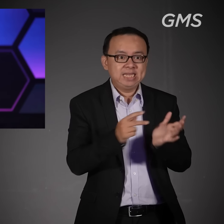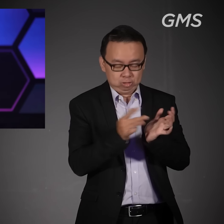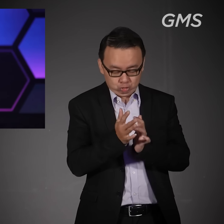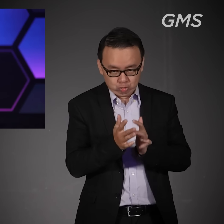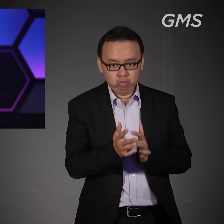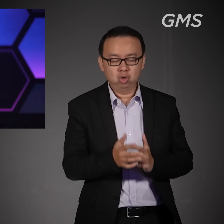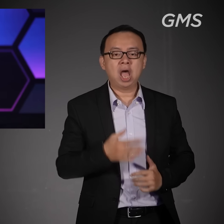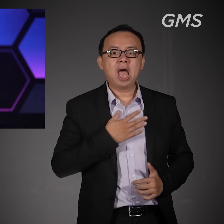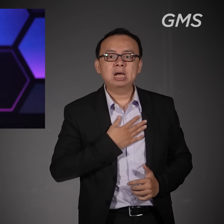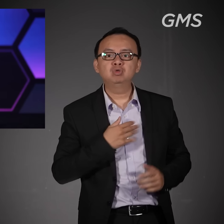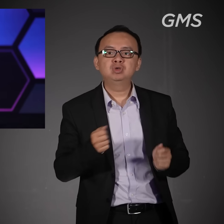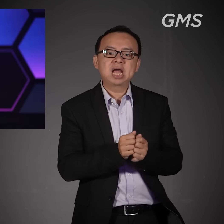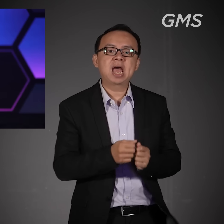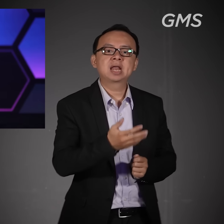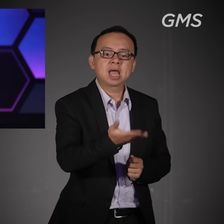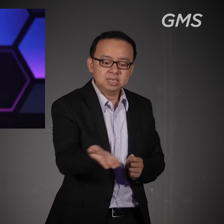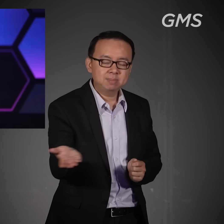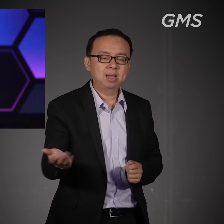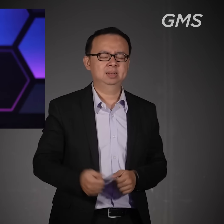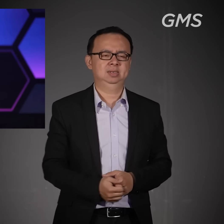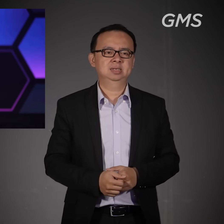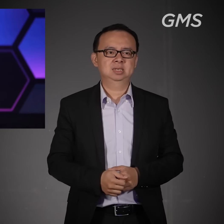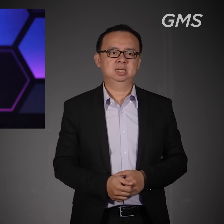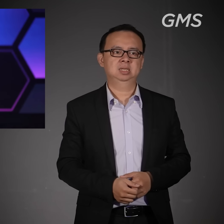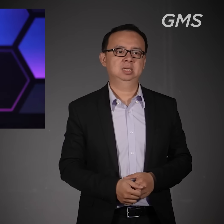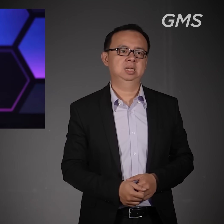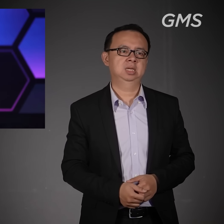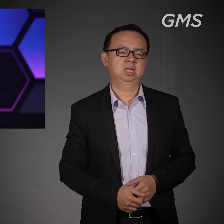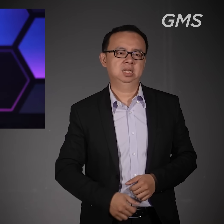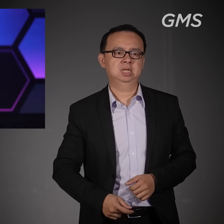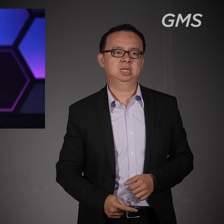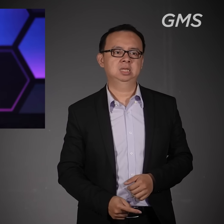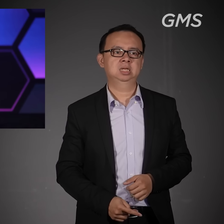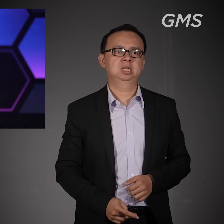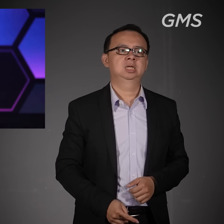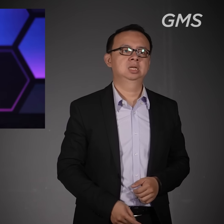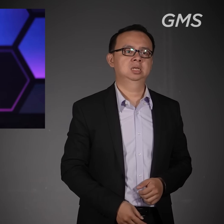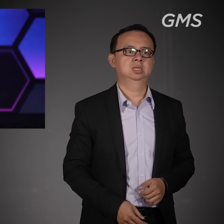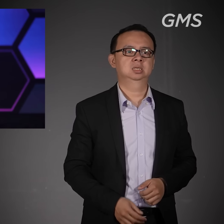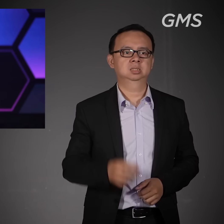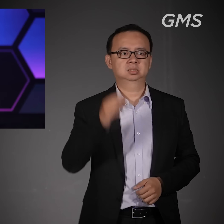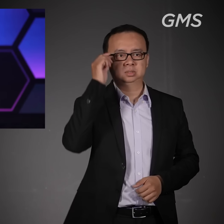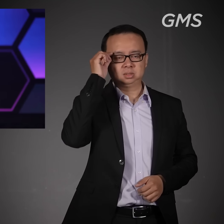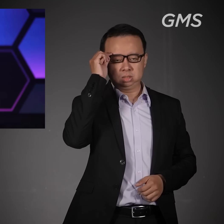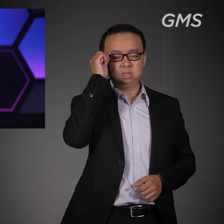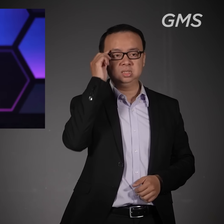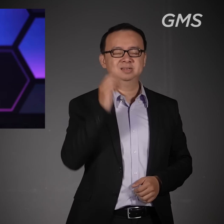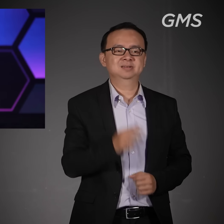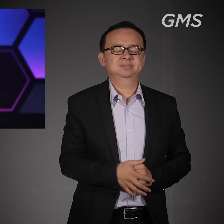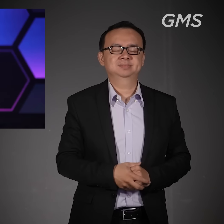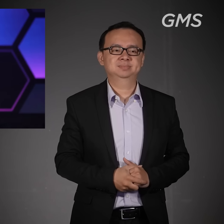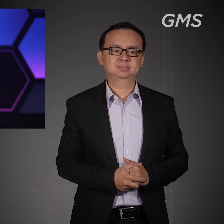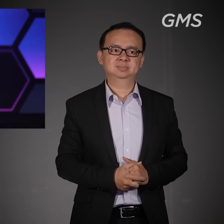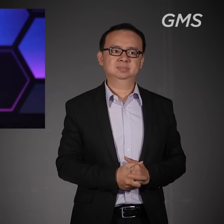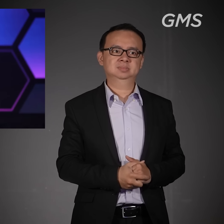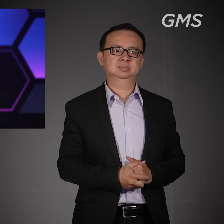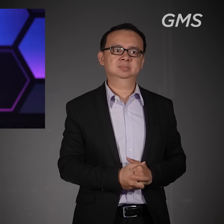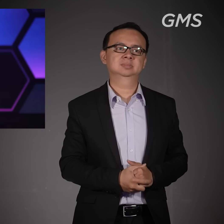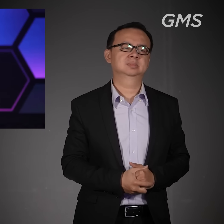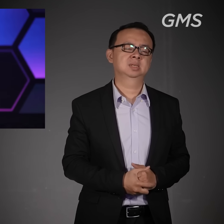Kami dapat melakukan segala perkara. Jesus was alone. Dan Samaria pintunya terbuka. Ada